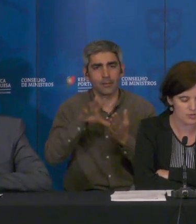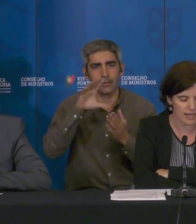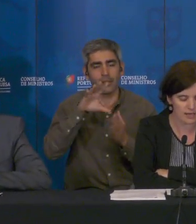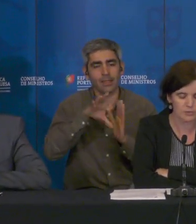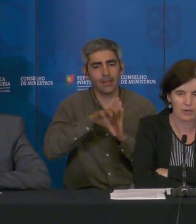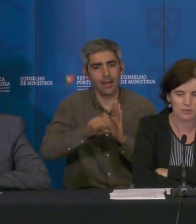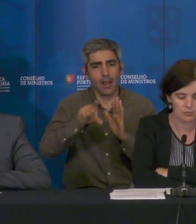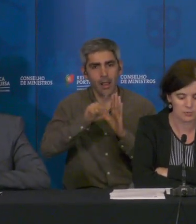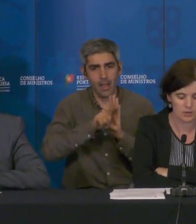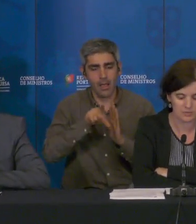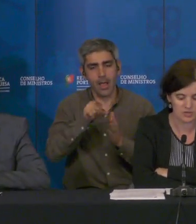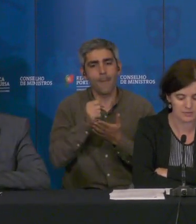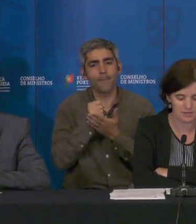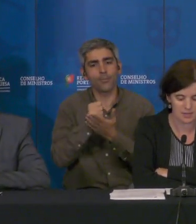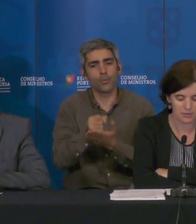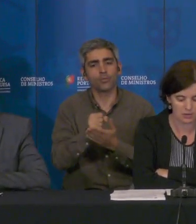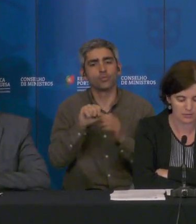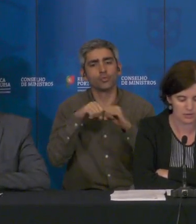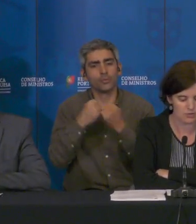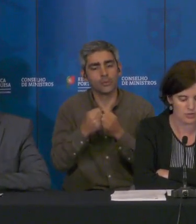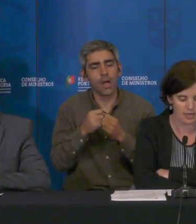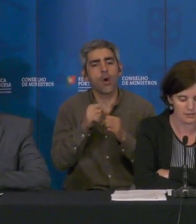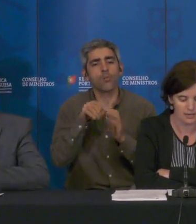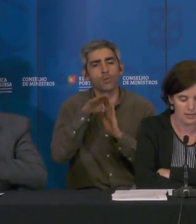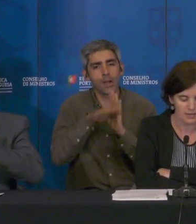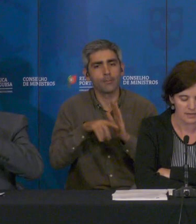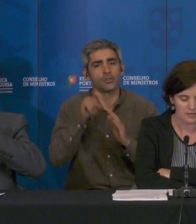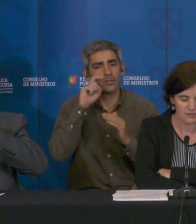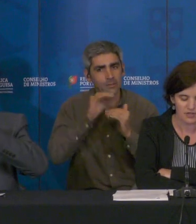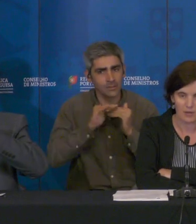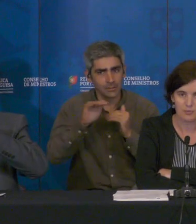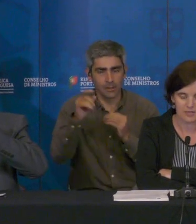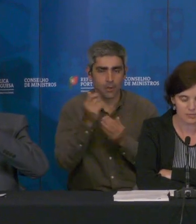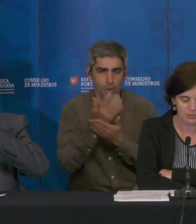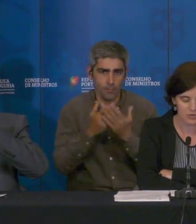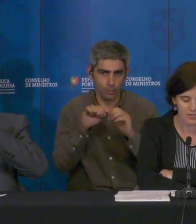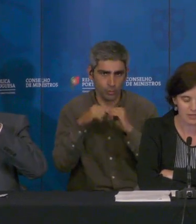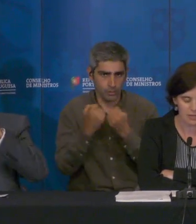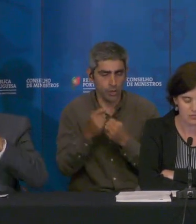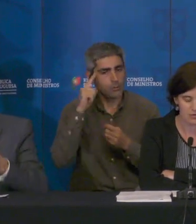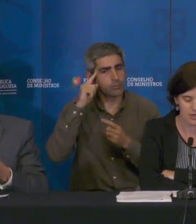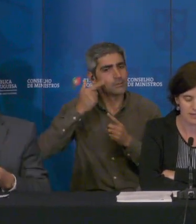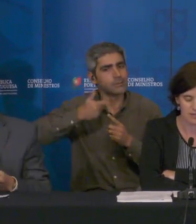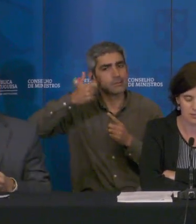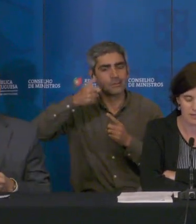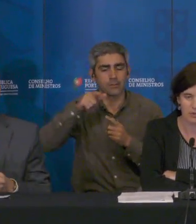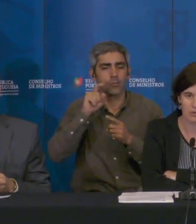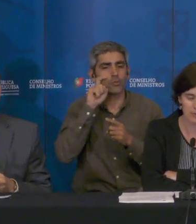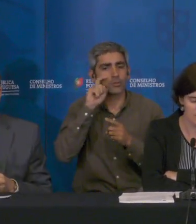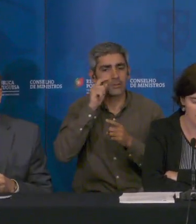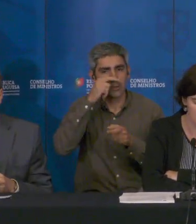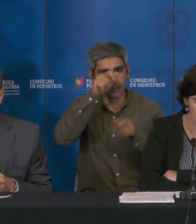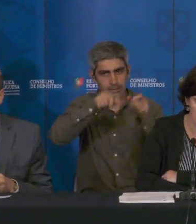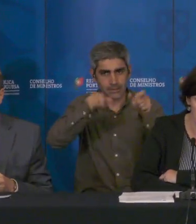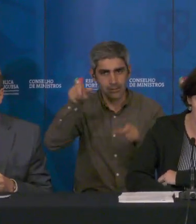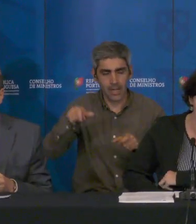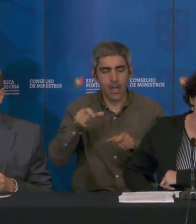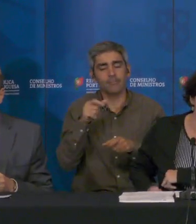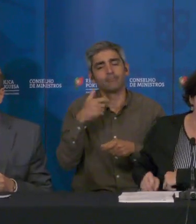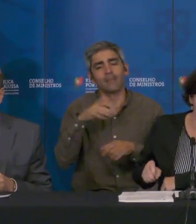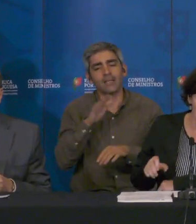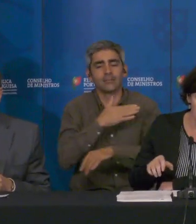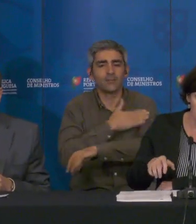apoio social no âmbito do Programa de Estabilização Económica e Social, tendo em vista a proteção dos cidadãos em situação económica mais